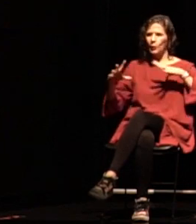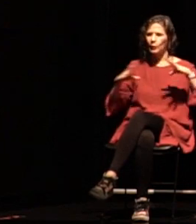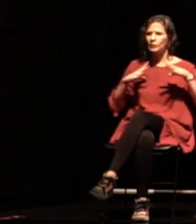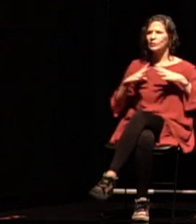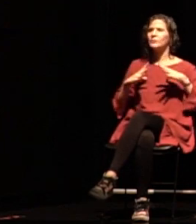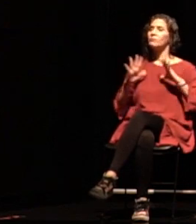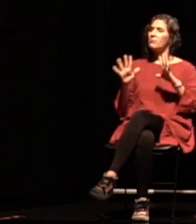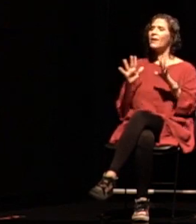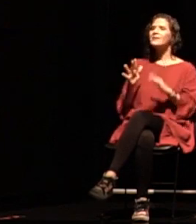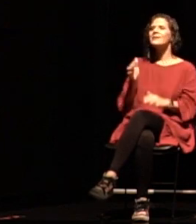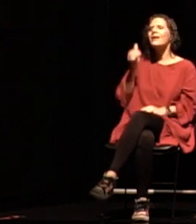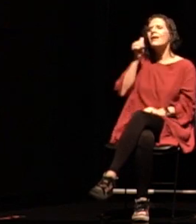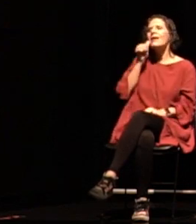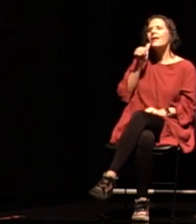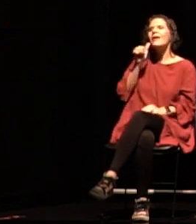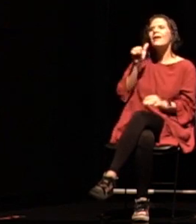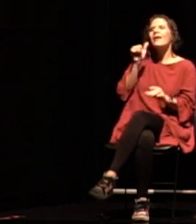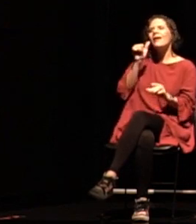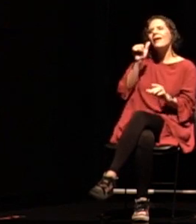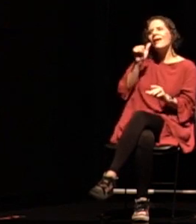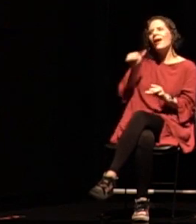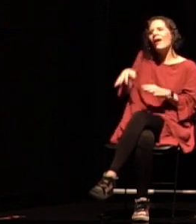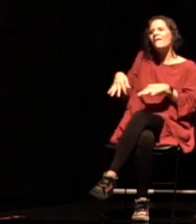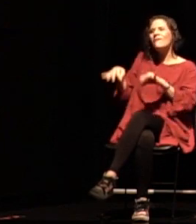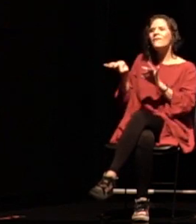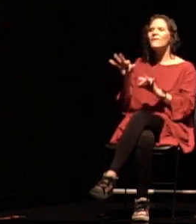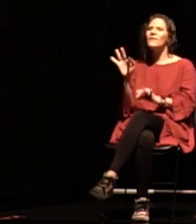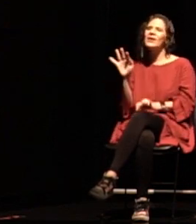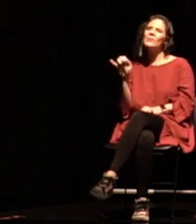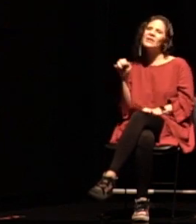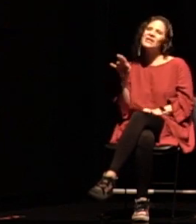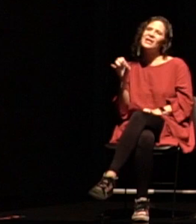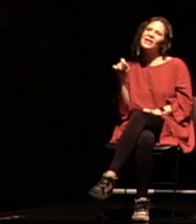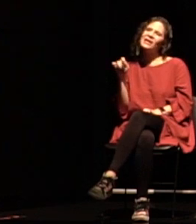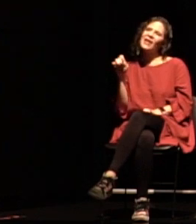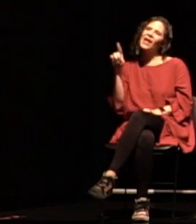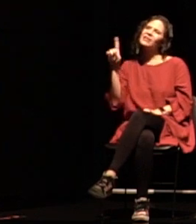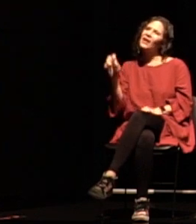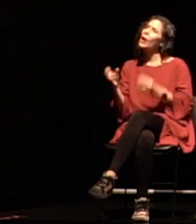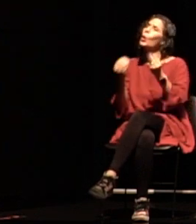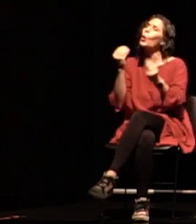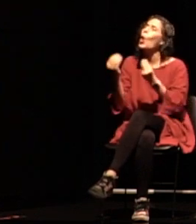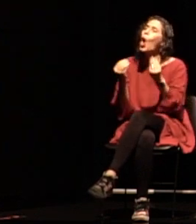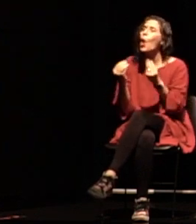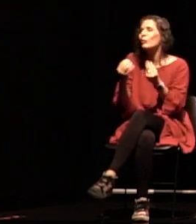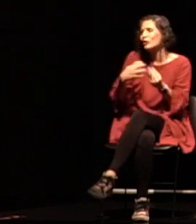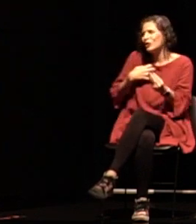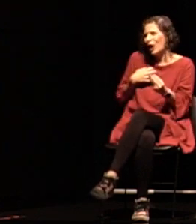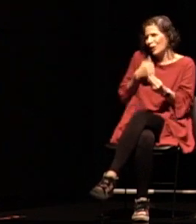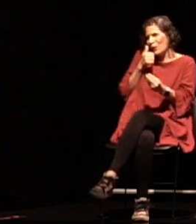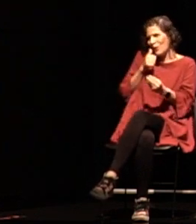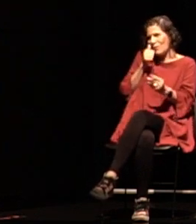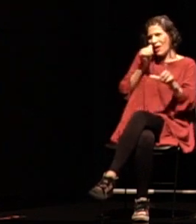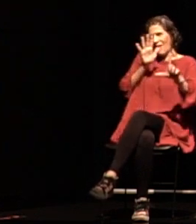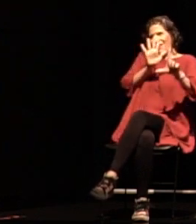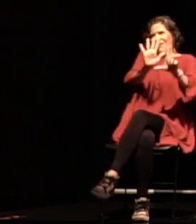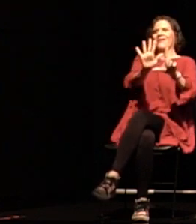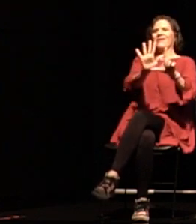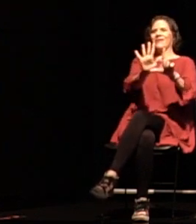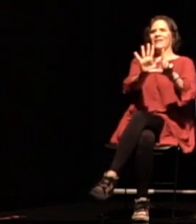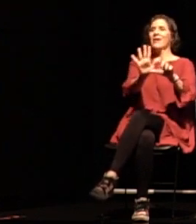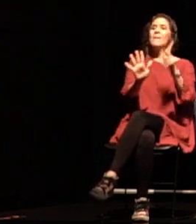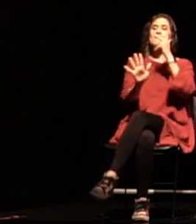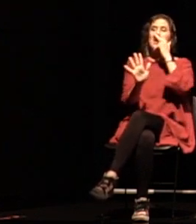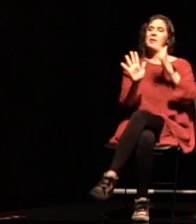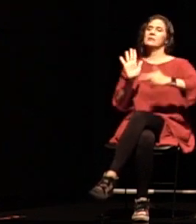da feminilidade, que, evidentemente, têm leis de ordenação interna estritas, são